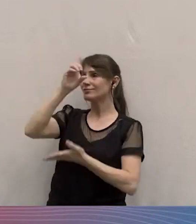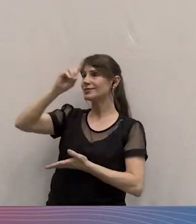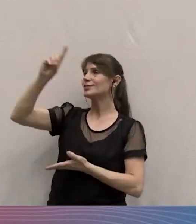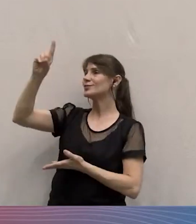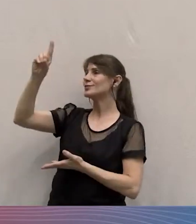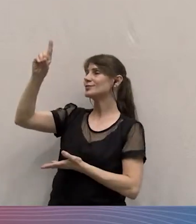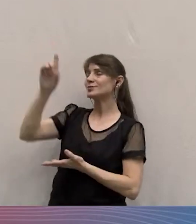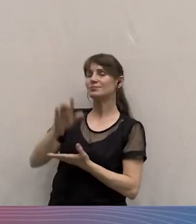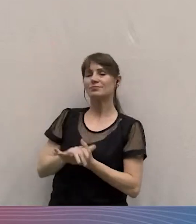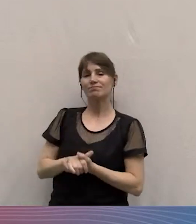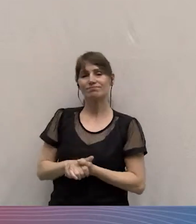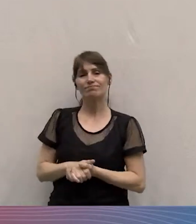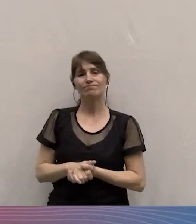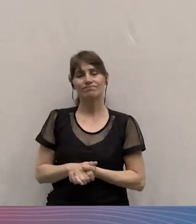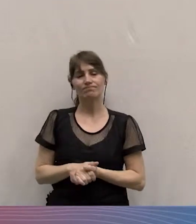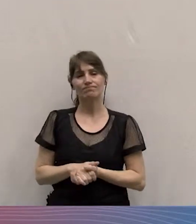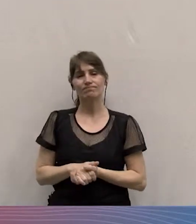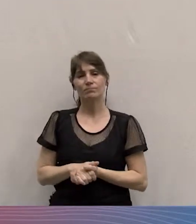Deus.